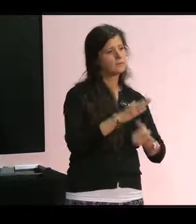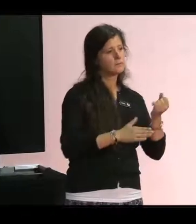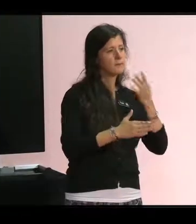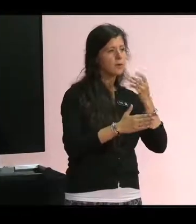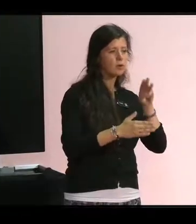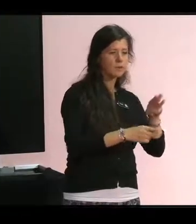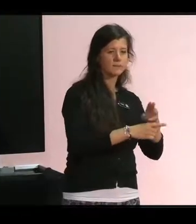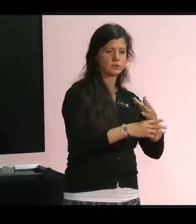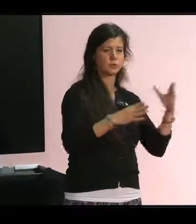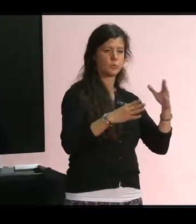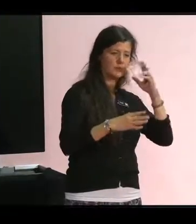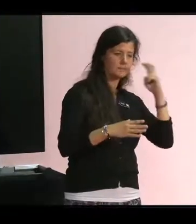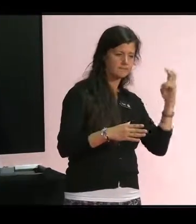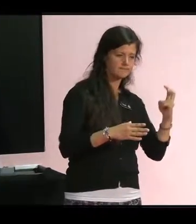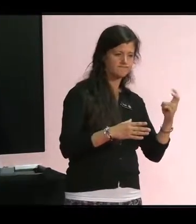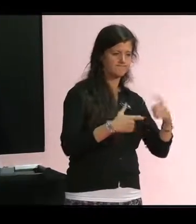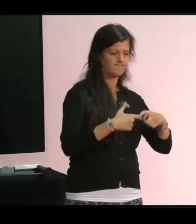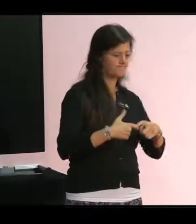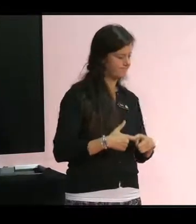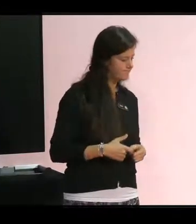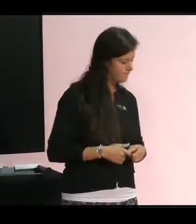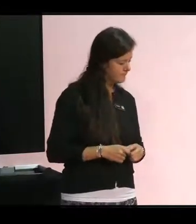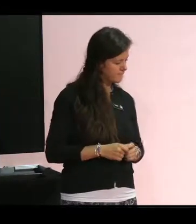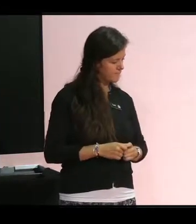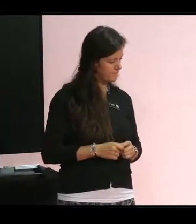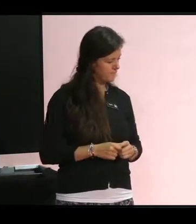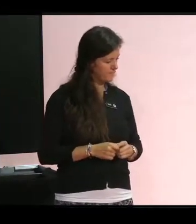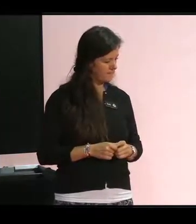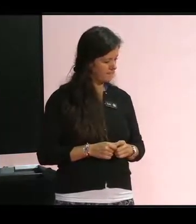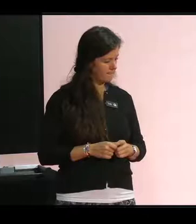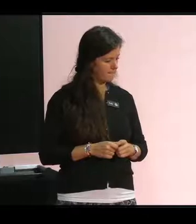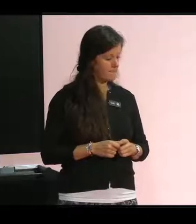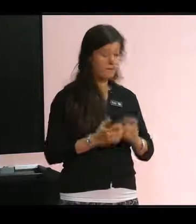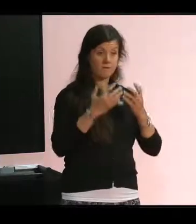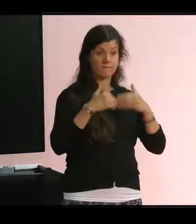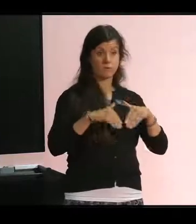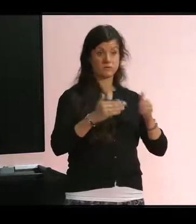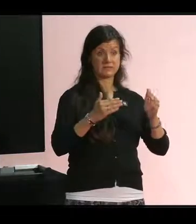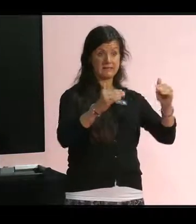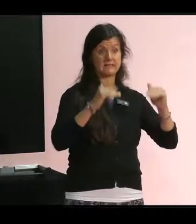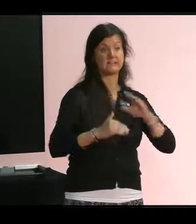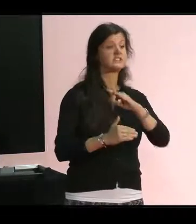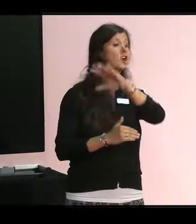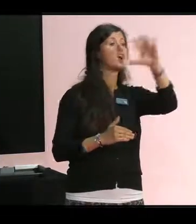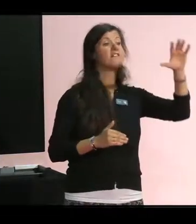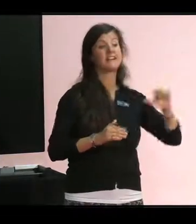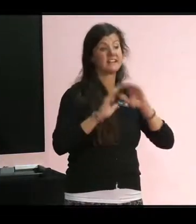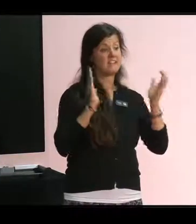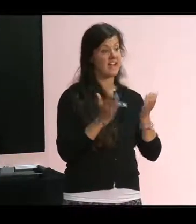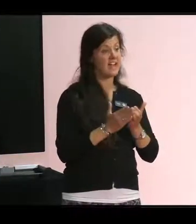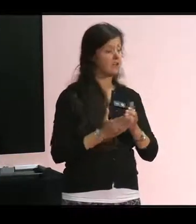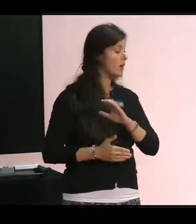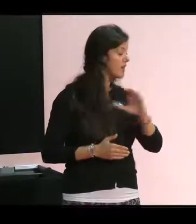det är en mycket större grupp än vad många tänker. Och personer med funktionsnedsättning finns ju överallt i alla åldrar, i alla religioner,